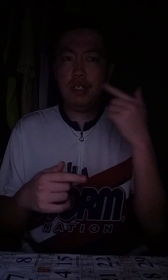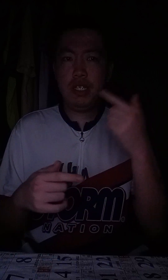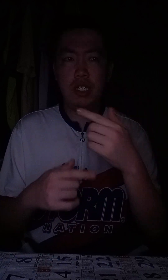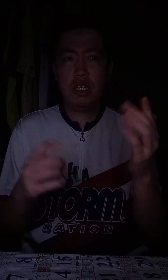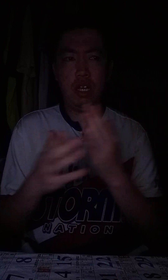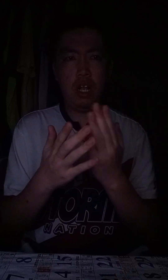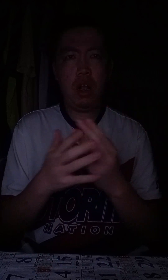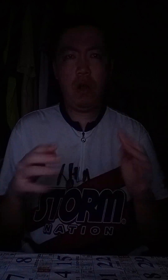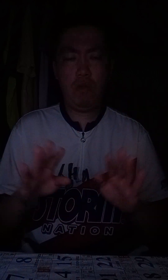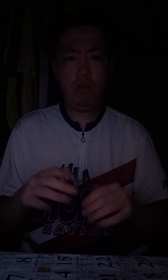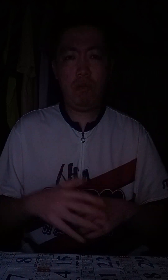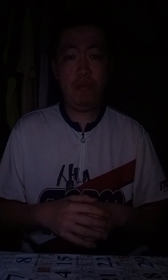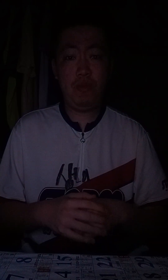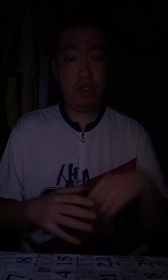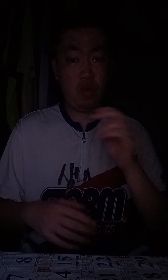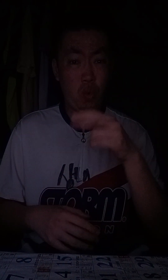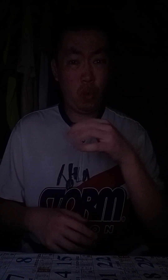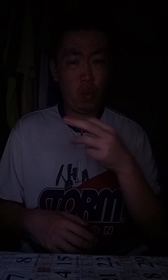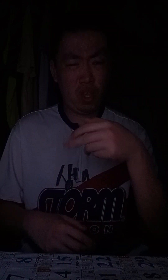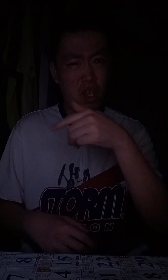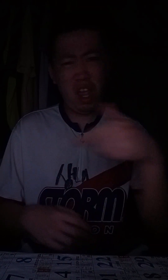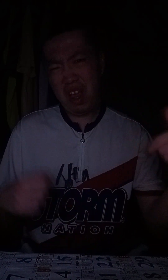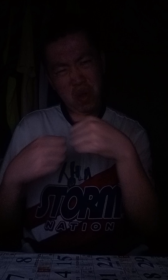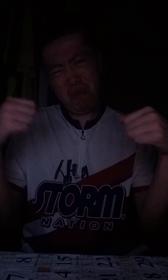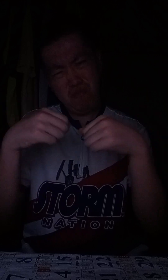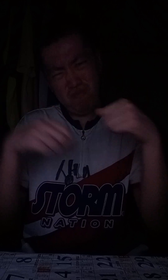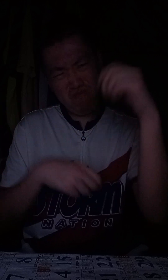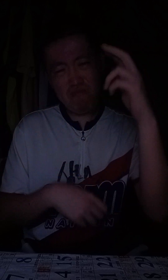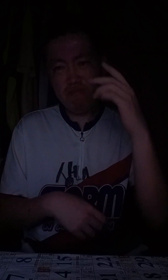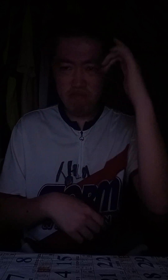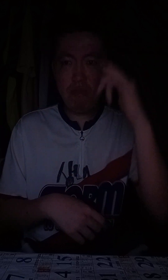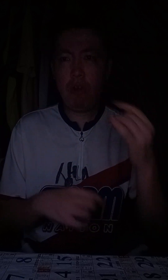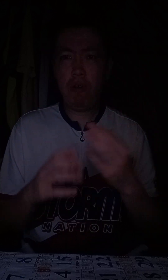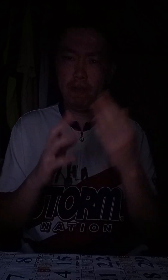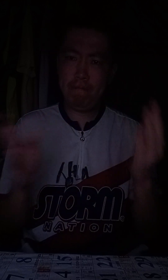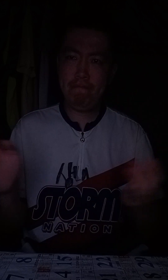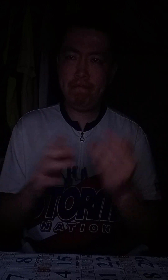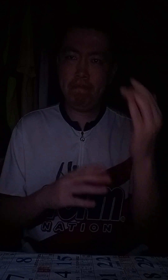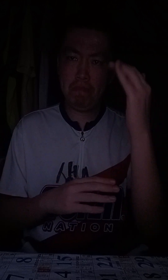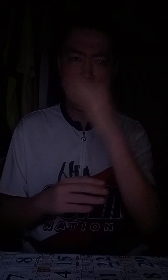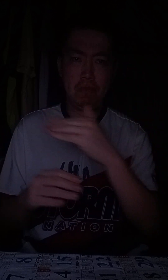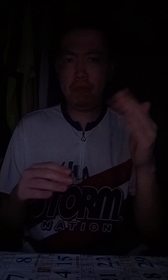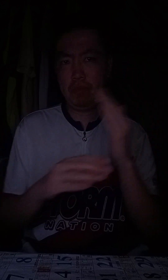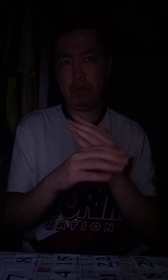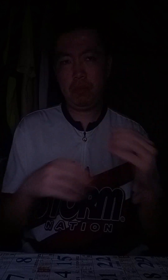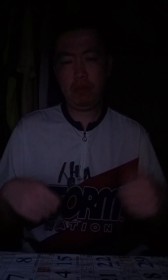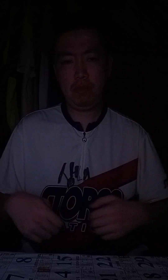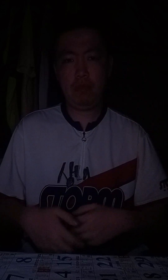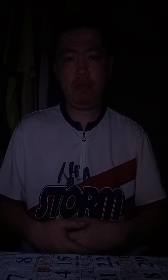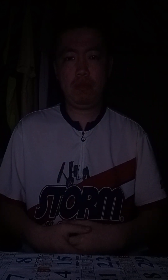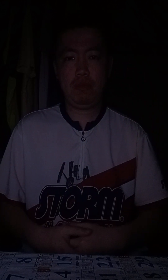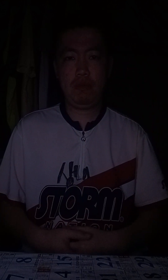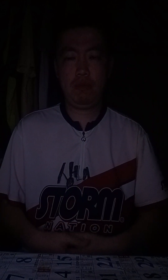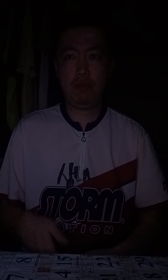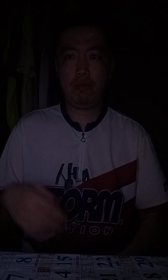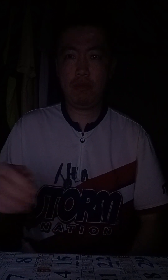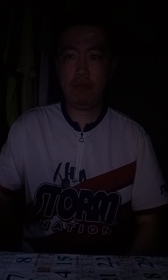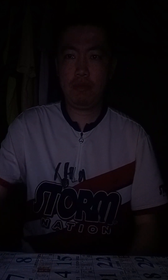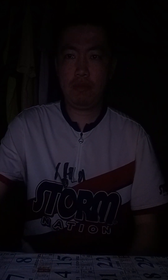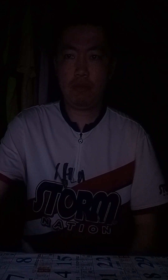없어요. 김군의 가족은 학교 폭력 여부가 밝혀질 때까지 발인을 미루기로 했습니다. JTBC